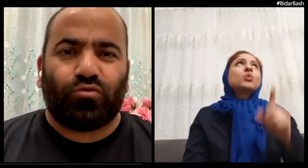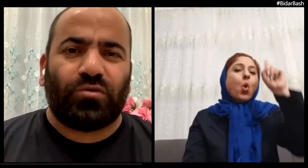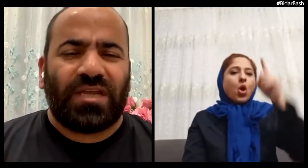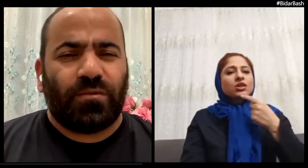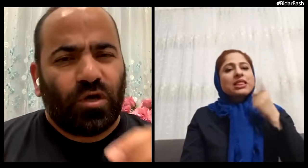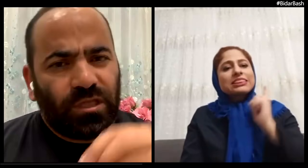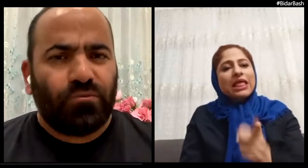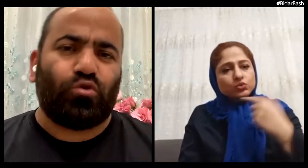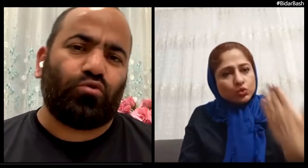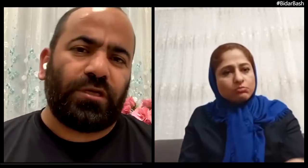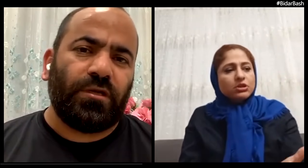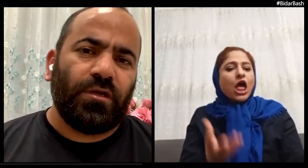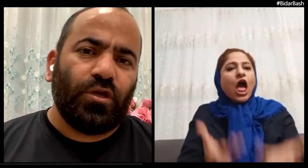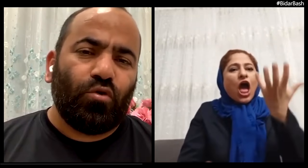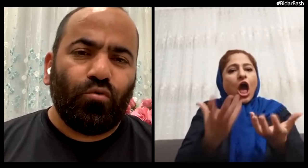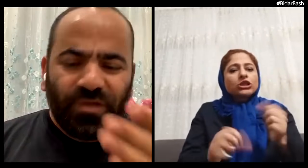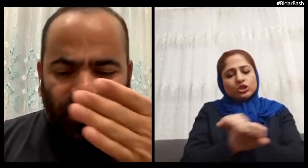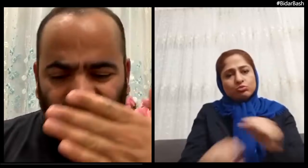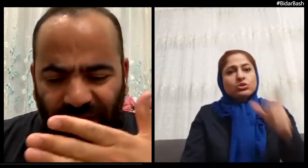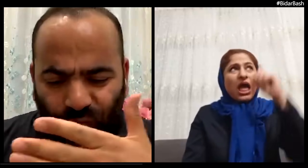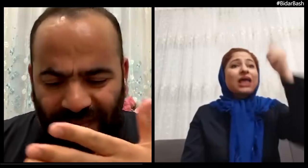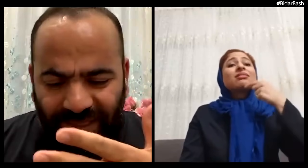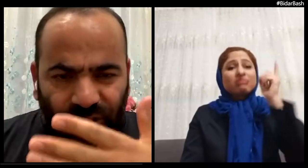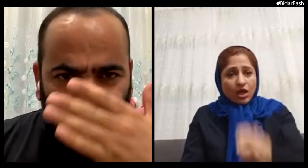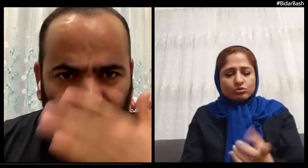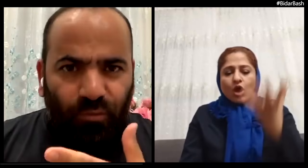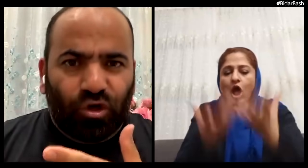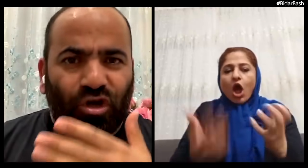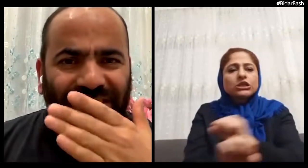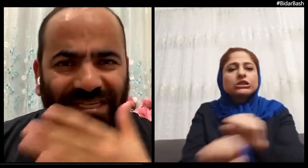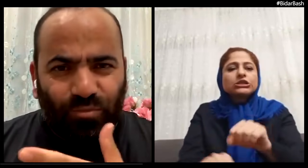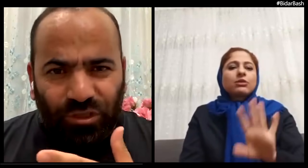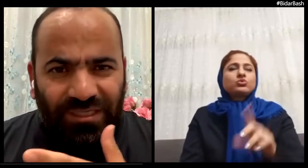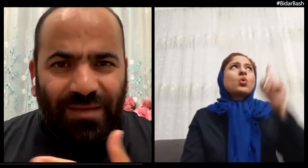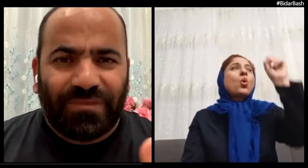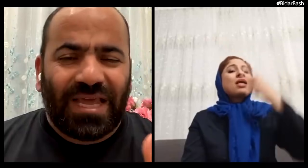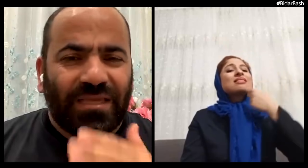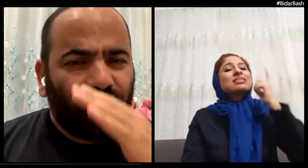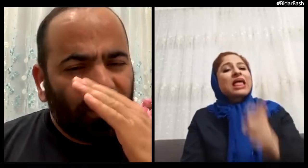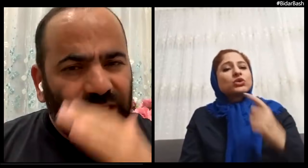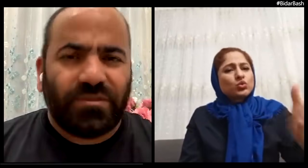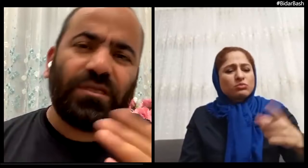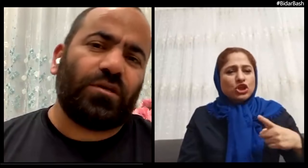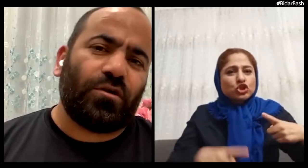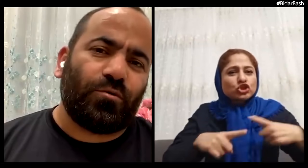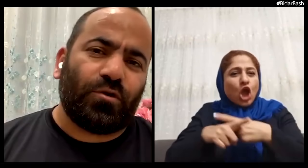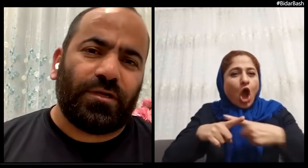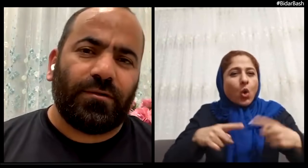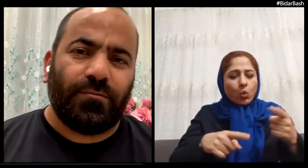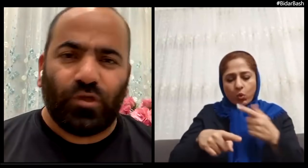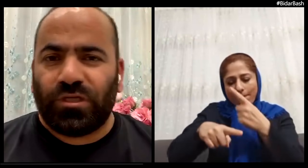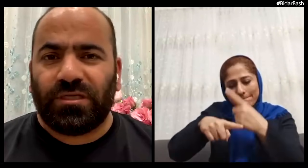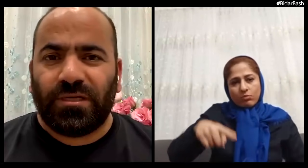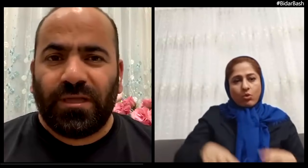آتیش بسوزونه، اگه بخواد نمیسوزونه. اون به شیء برنده میگه ببر، خاصیت بریدن میده، اگه بخواد نمیذاره این کارو